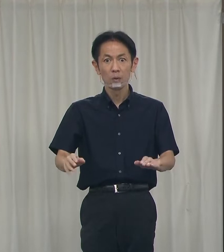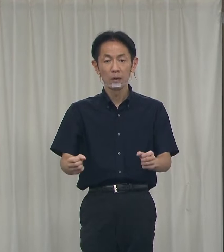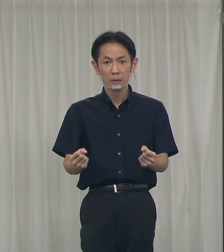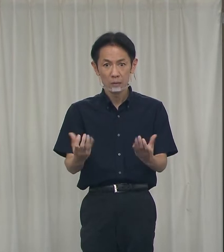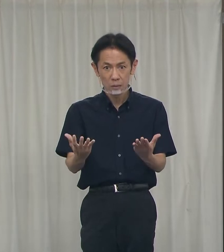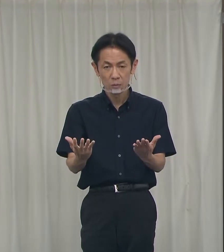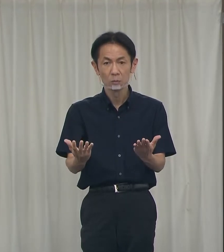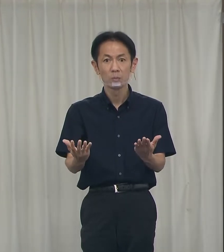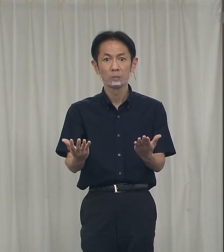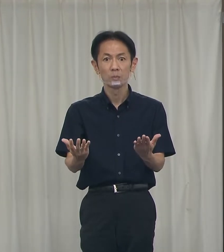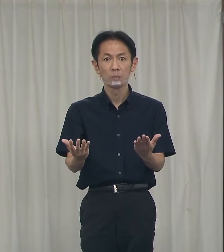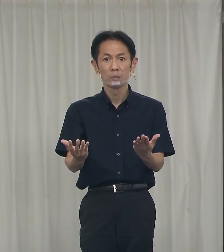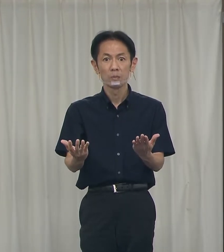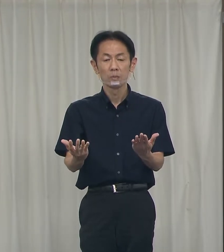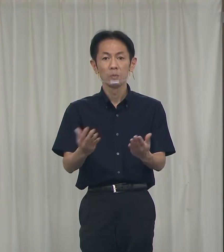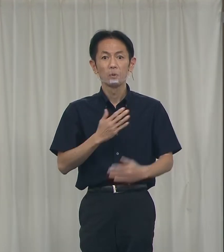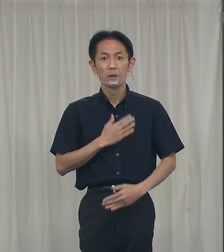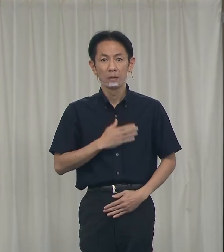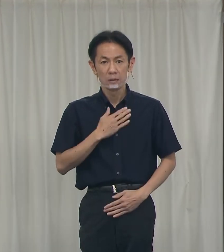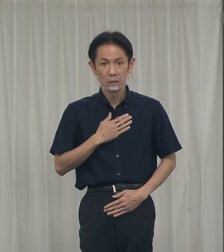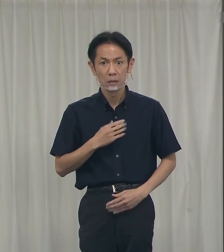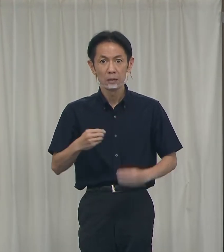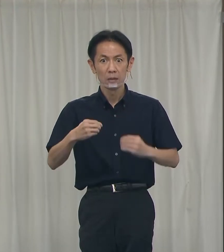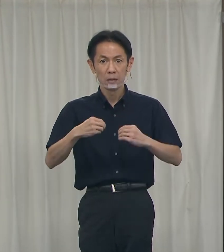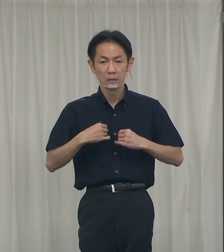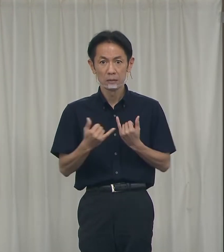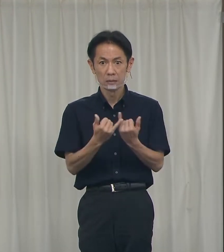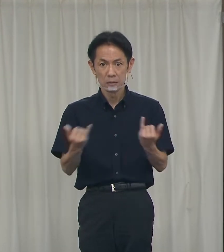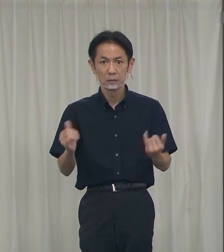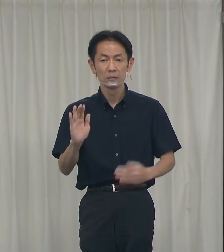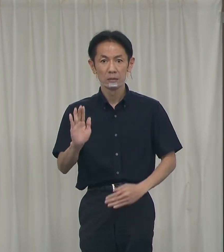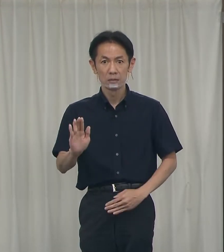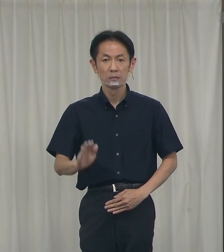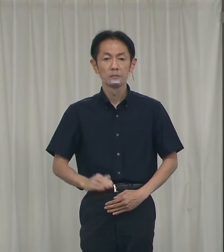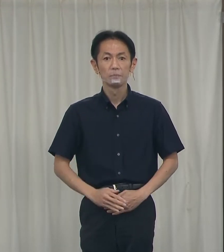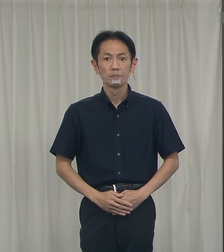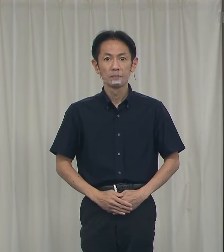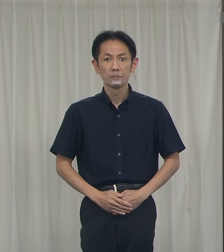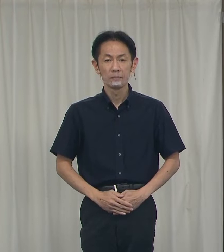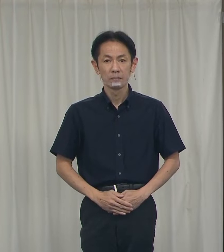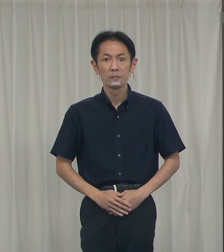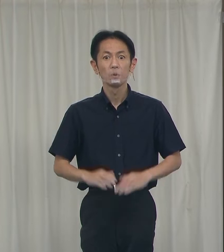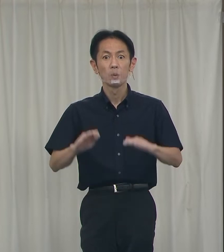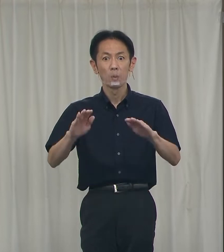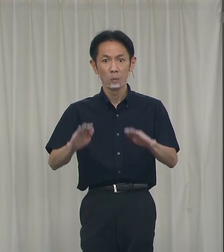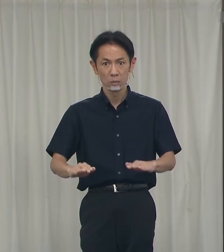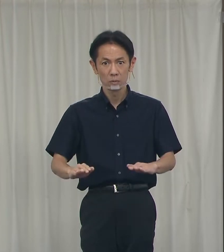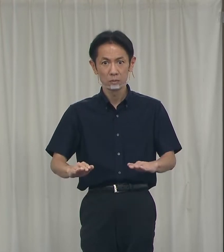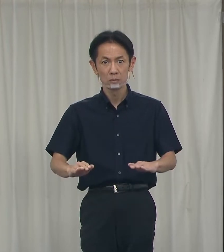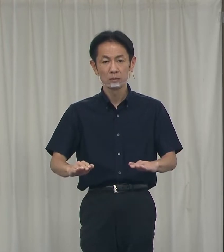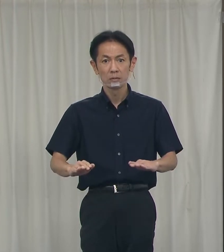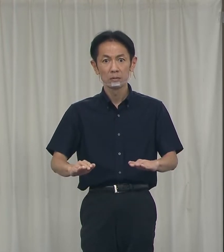たに判明した陽性者です。また本日の